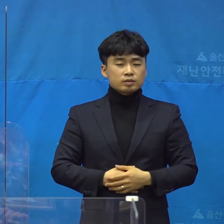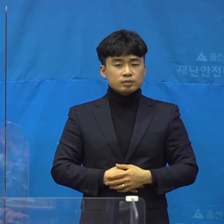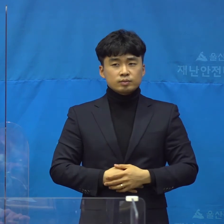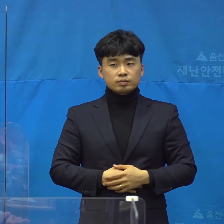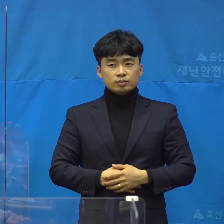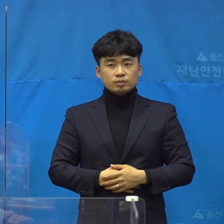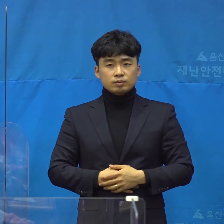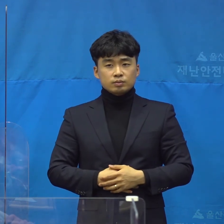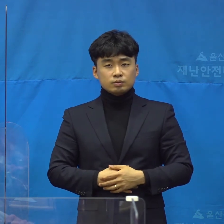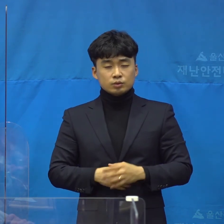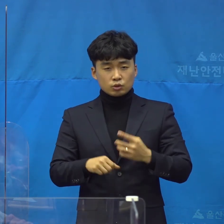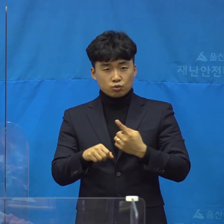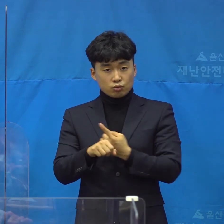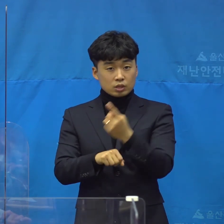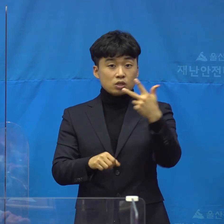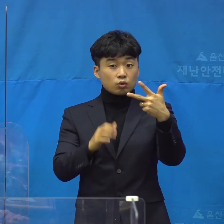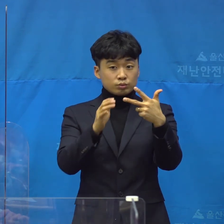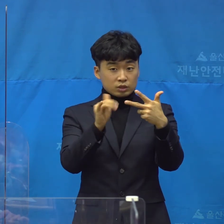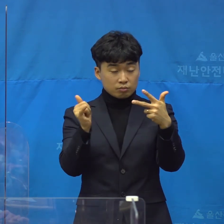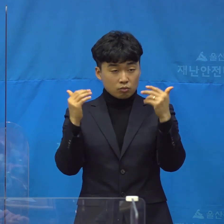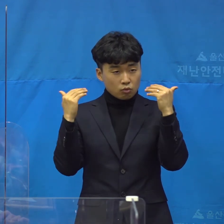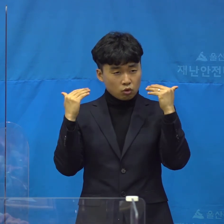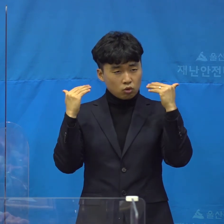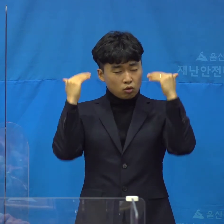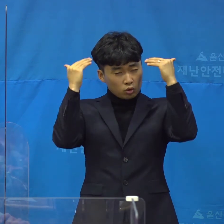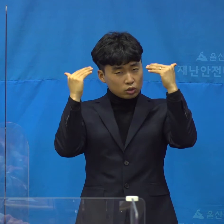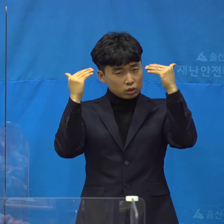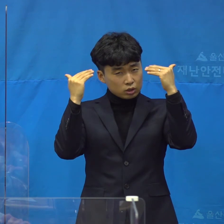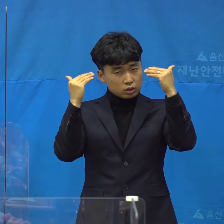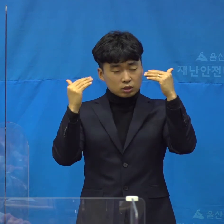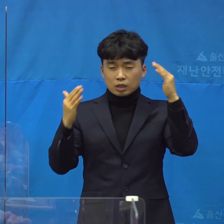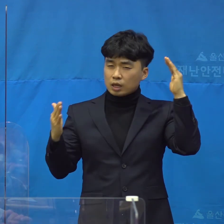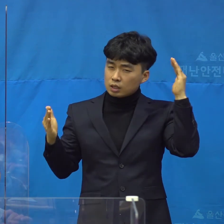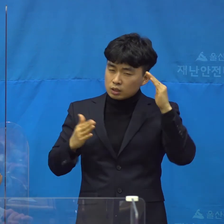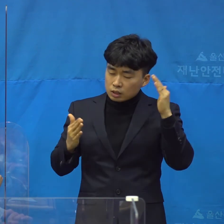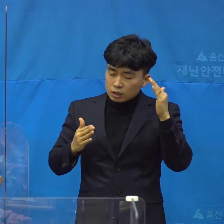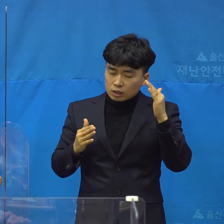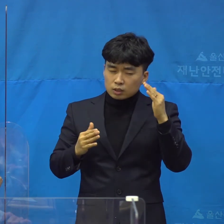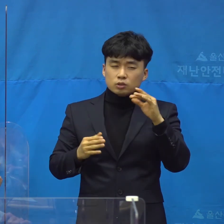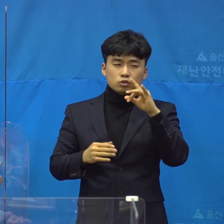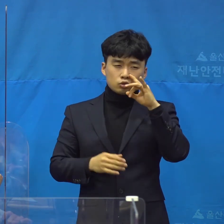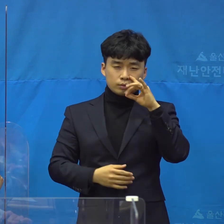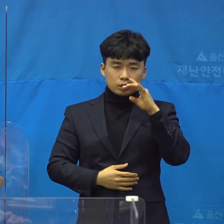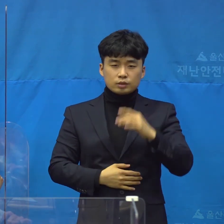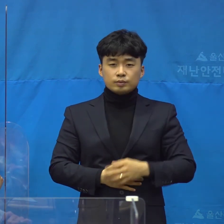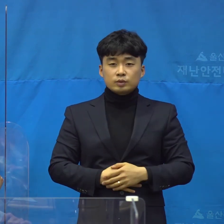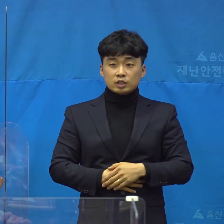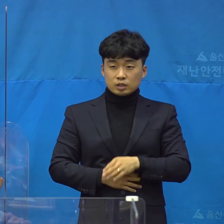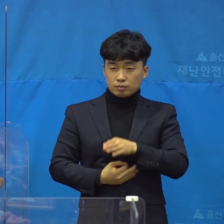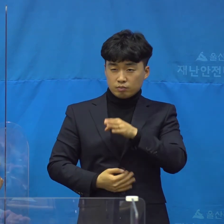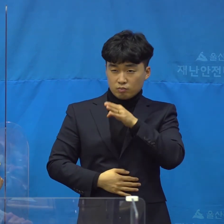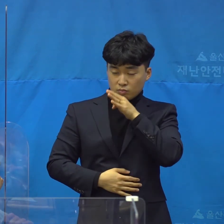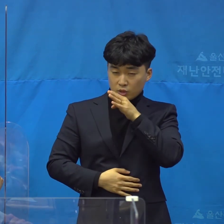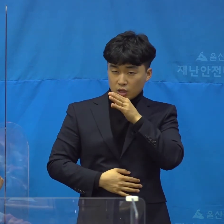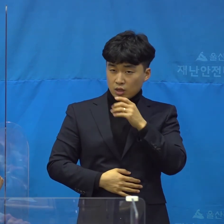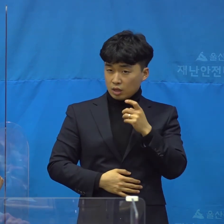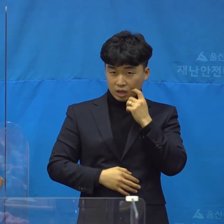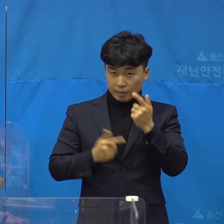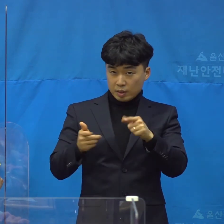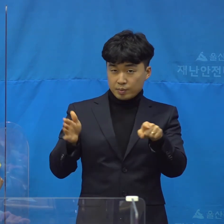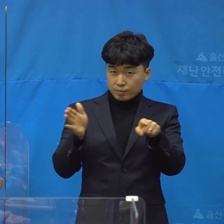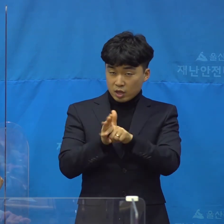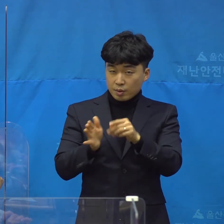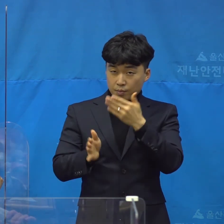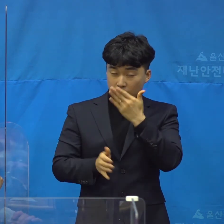것은 그 나머지 7분이 어른, 부모였는지 아닌지 네. 그리고 또 정말 그분들 말을 실력 있다고